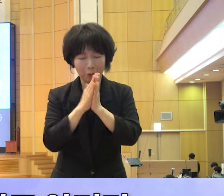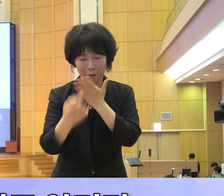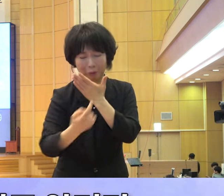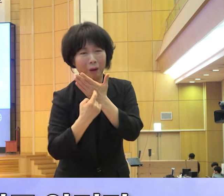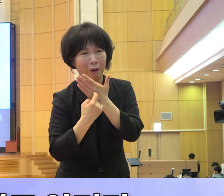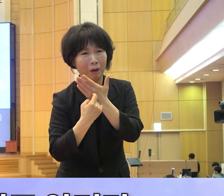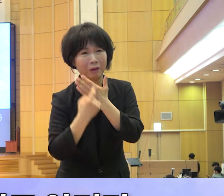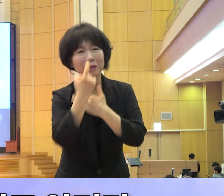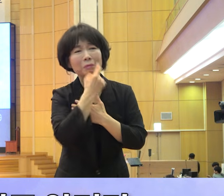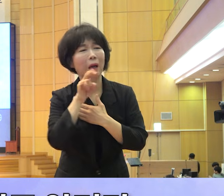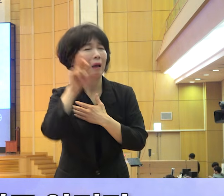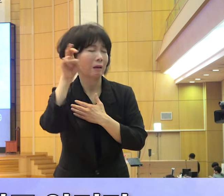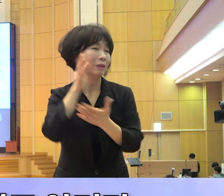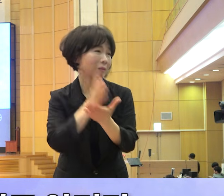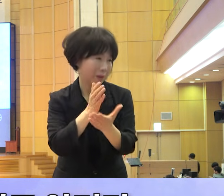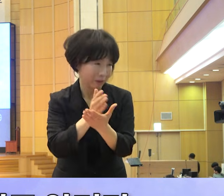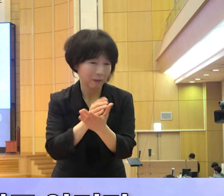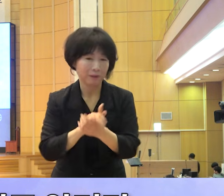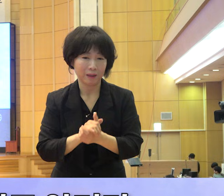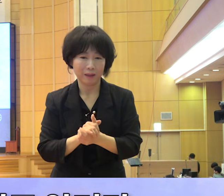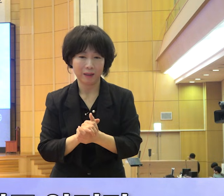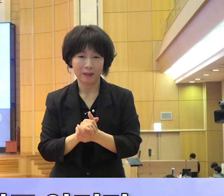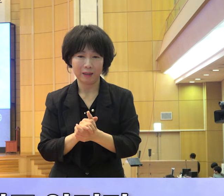한다고는 아무런 역사가 나타나지 않습니다.